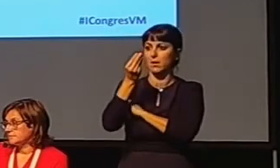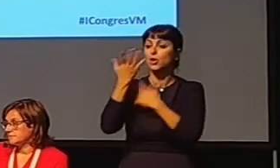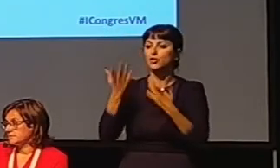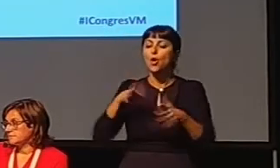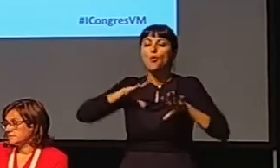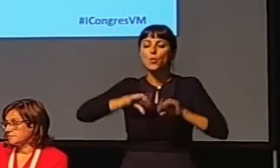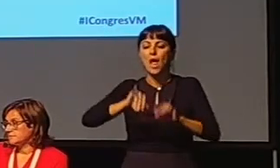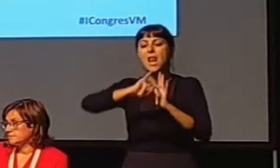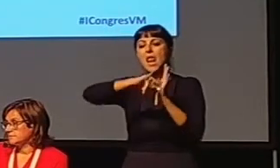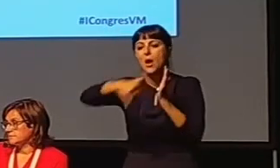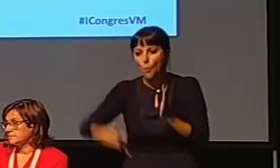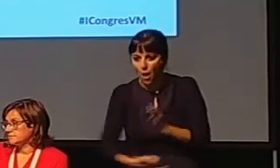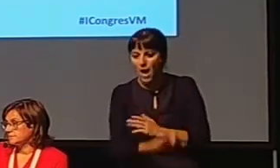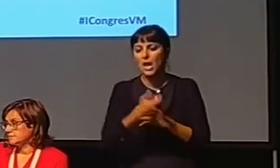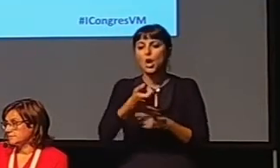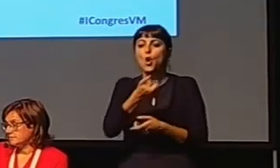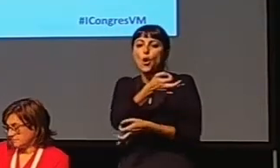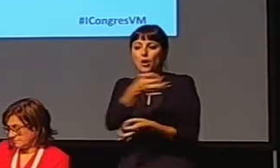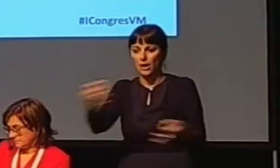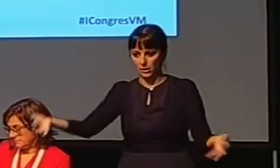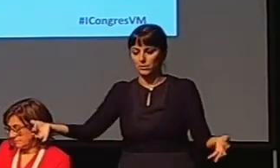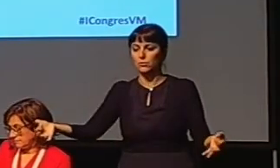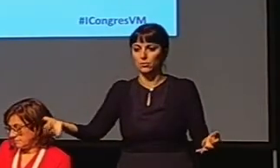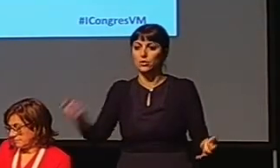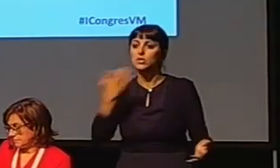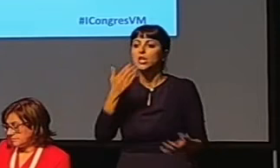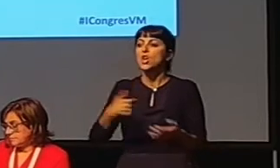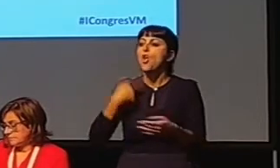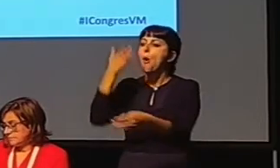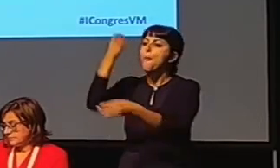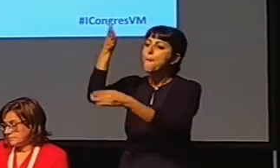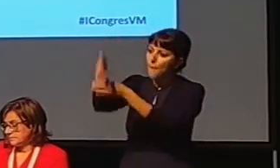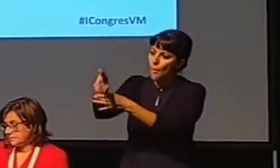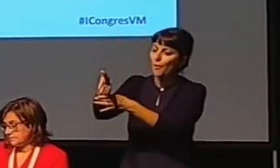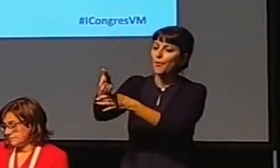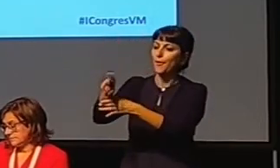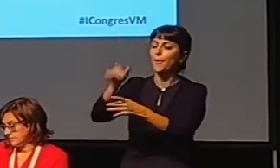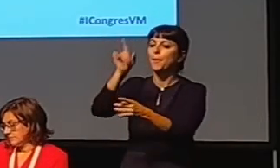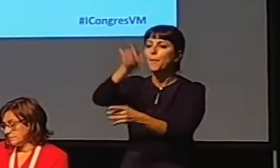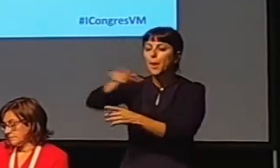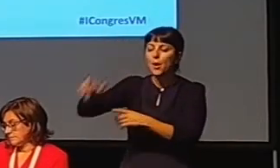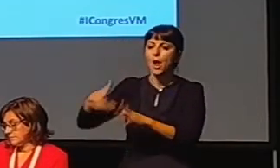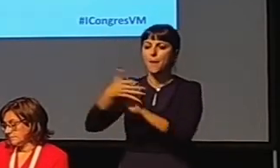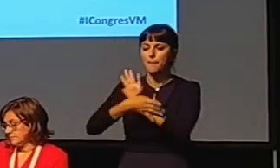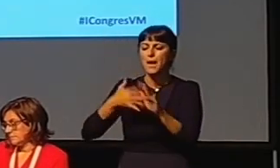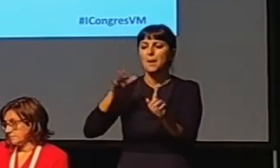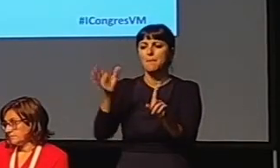llenguatge correcte. O sigui, jo quan estic en el territori i escolto com estem parlant de les violències sexuals,